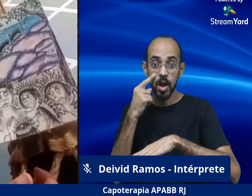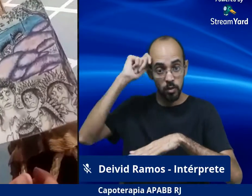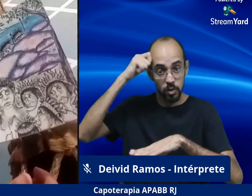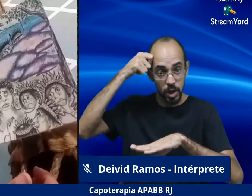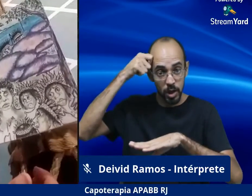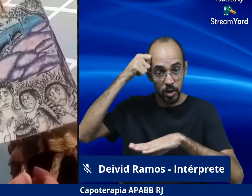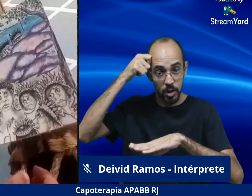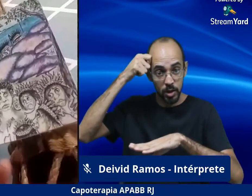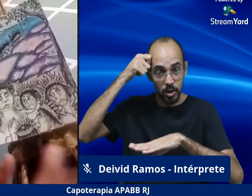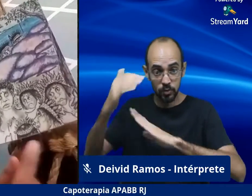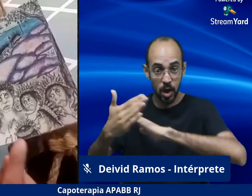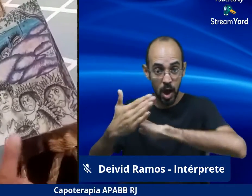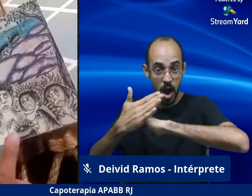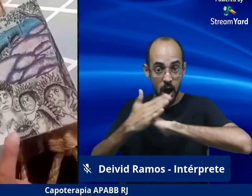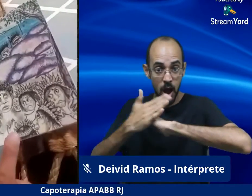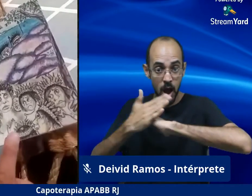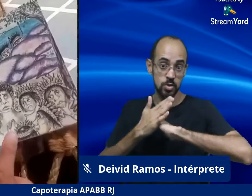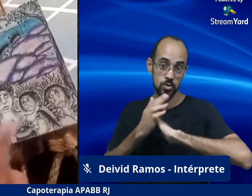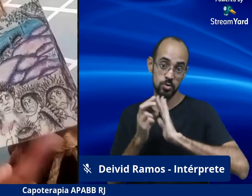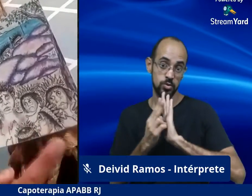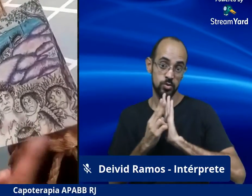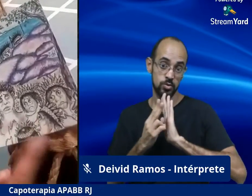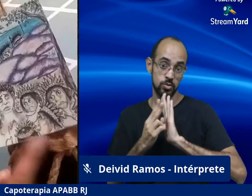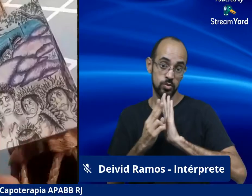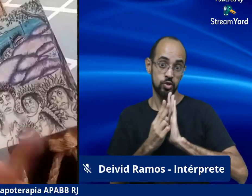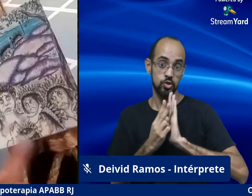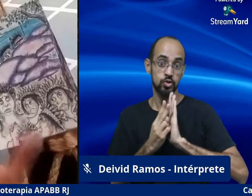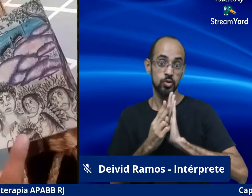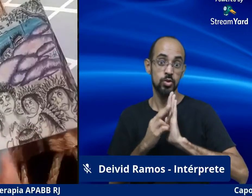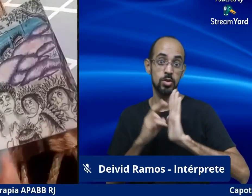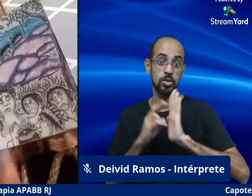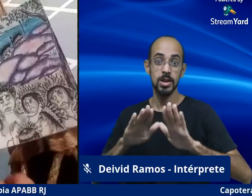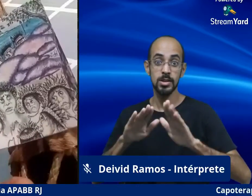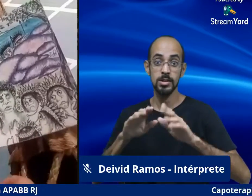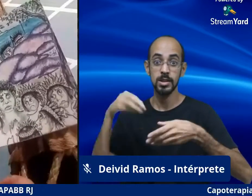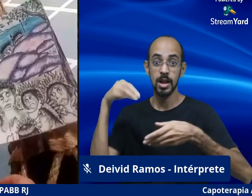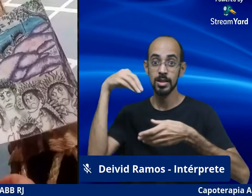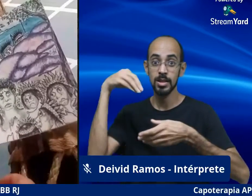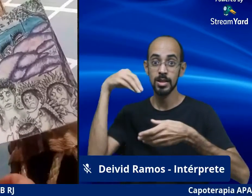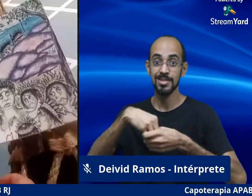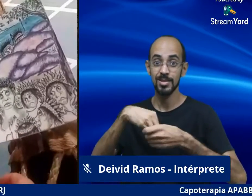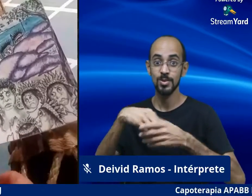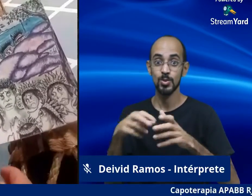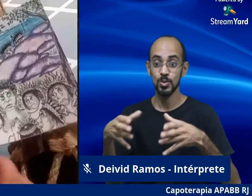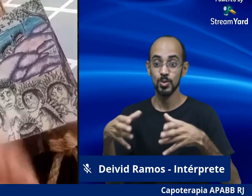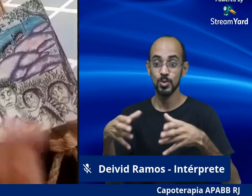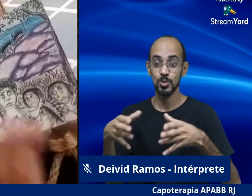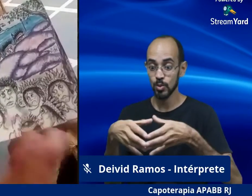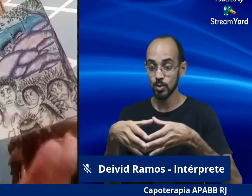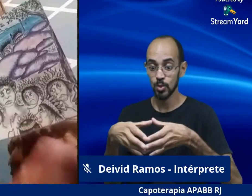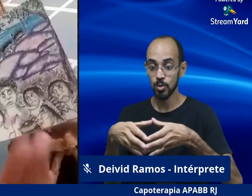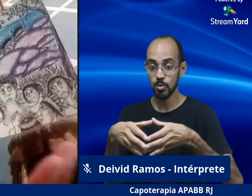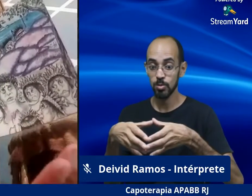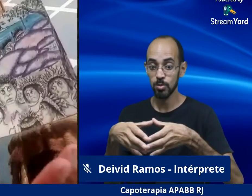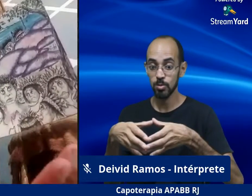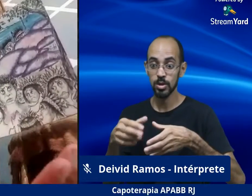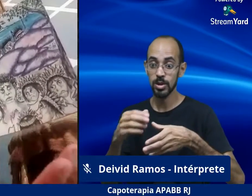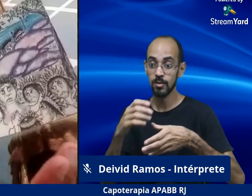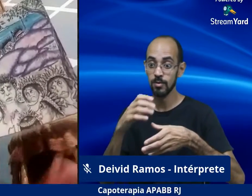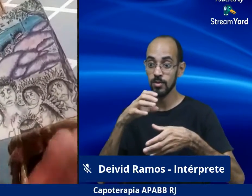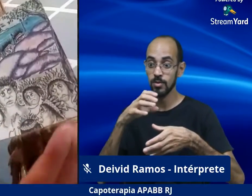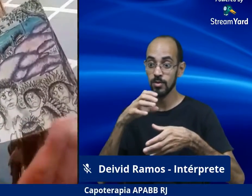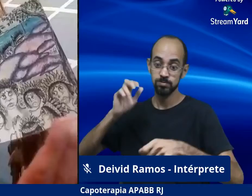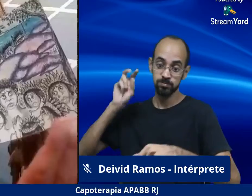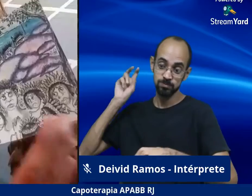né, ele está ali no meio, né, daquela tribo, e aí uma tribo de outros